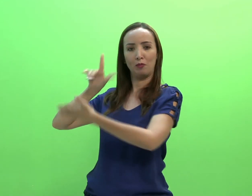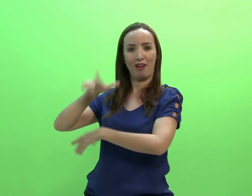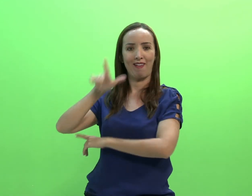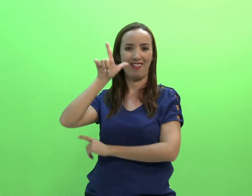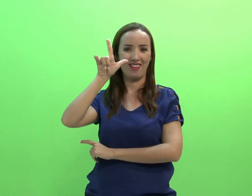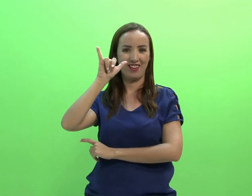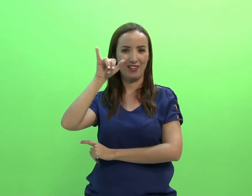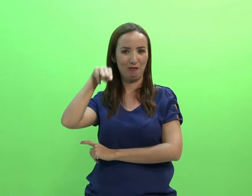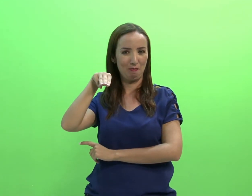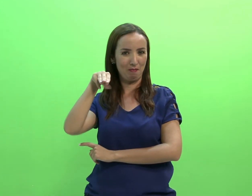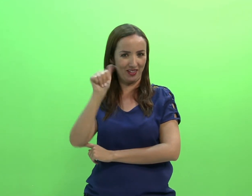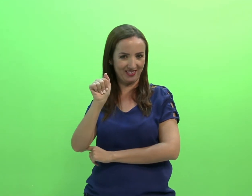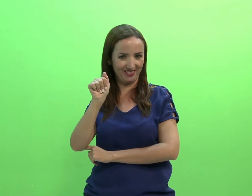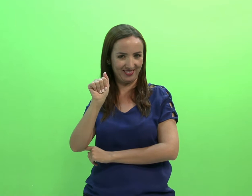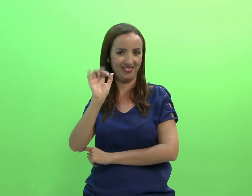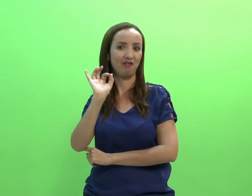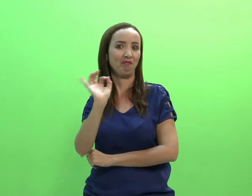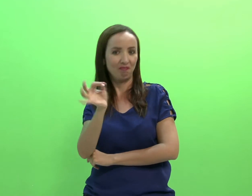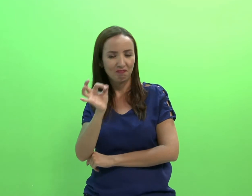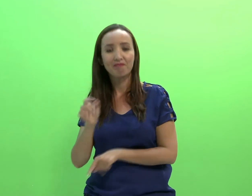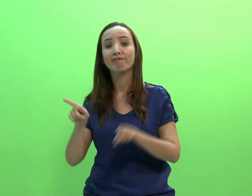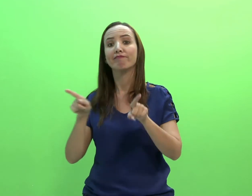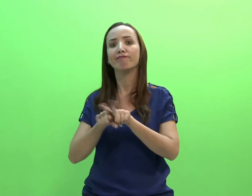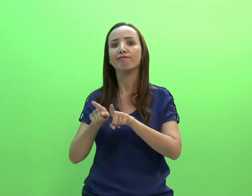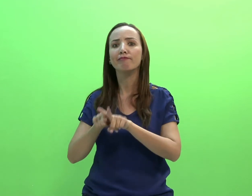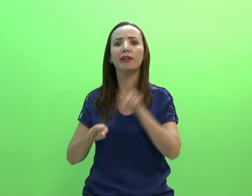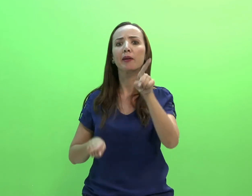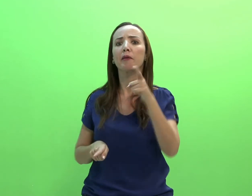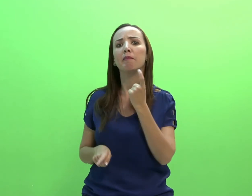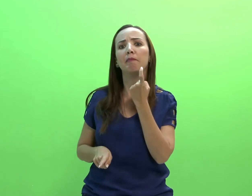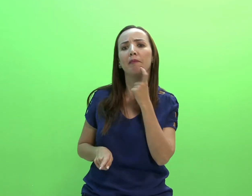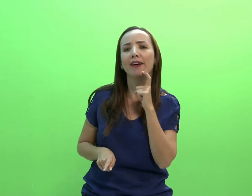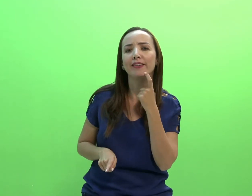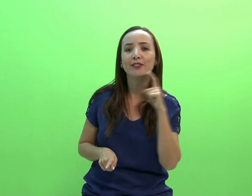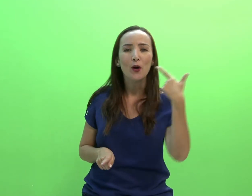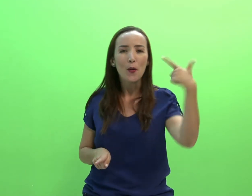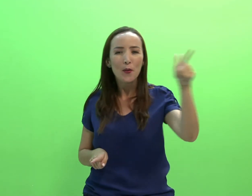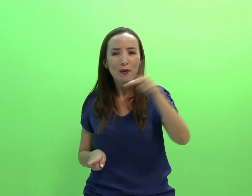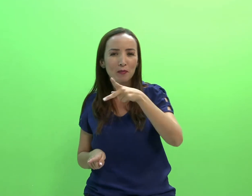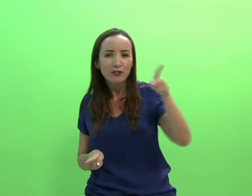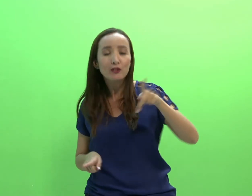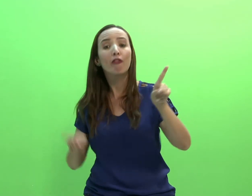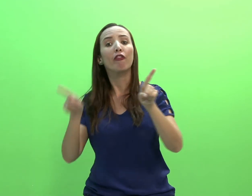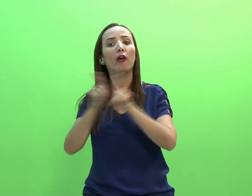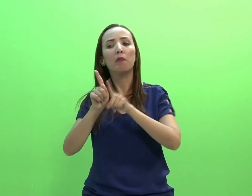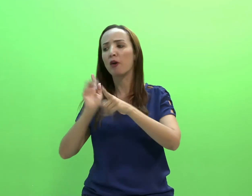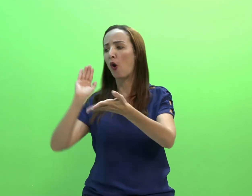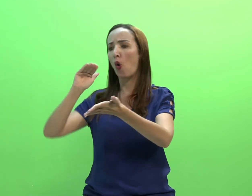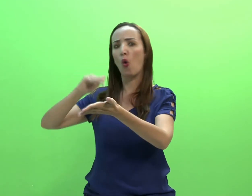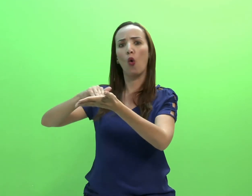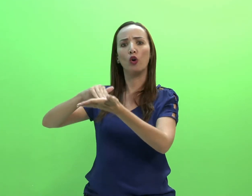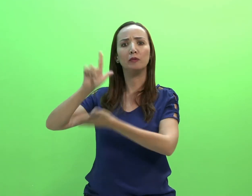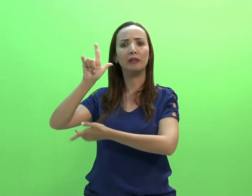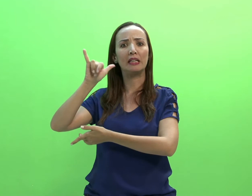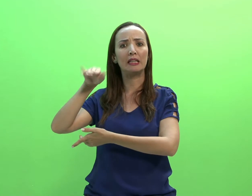tem o meu nome, Lima, e a outra professora, Márcia, que também é Lima.